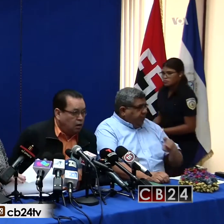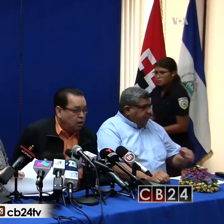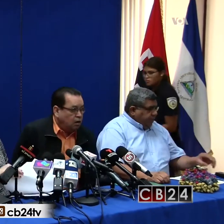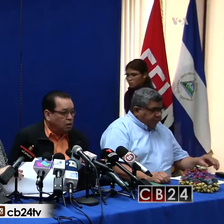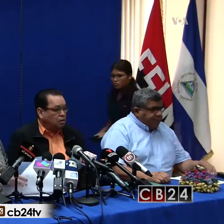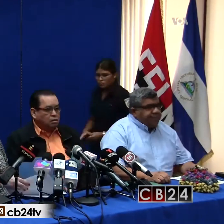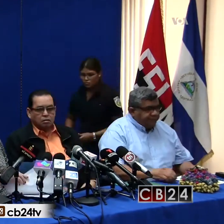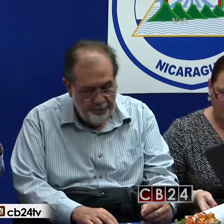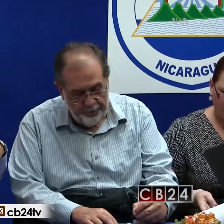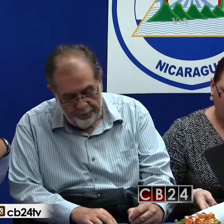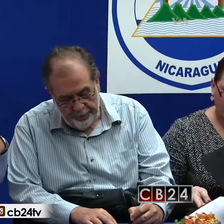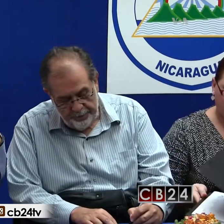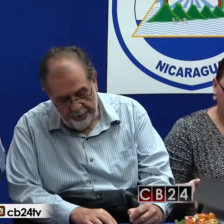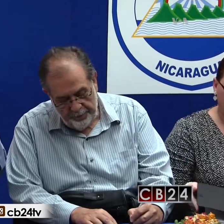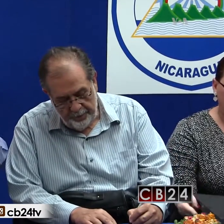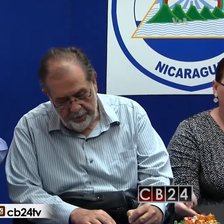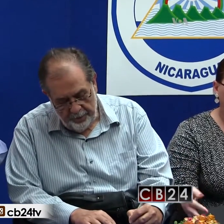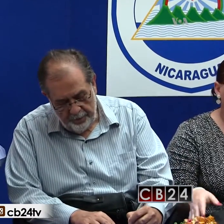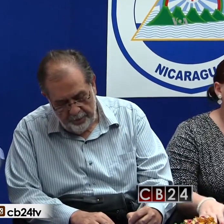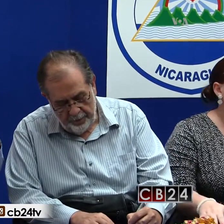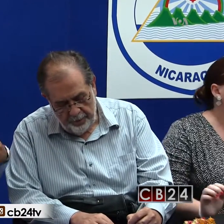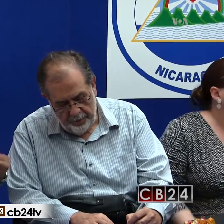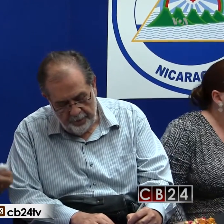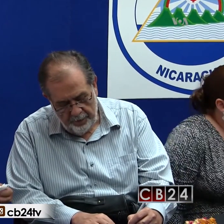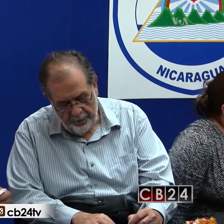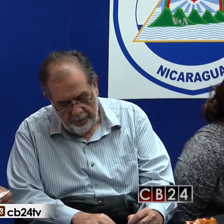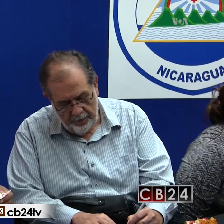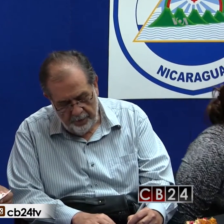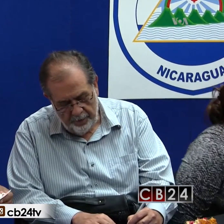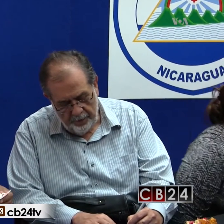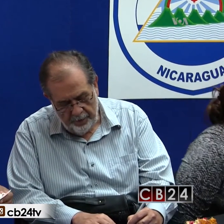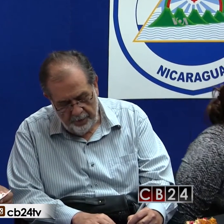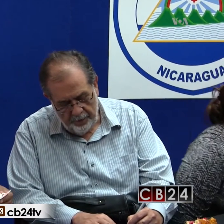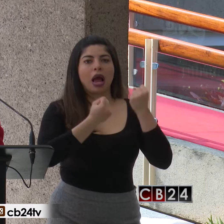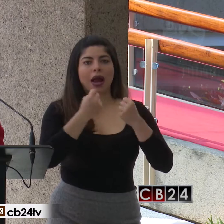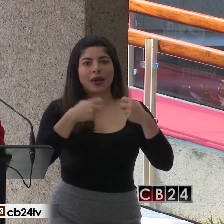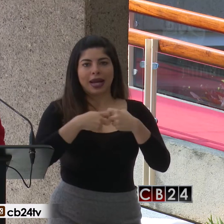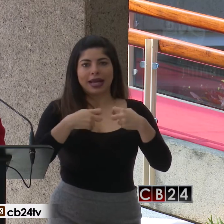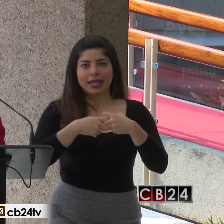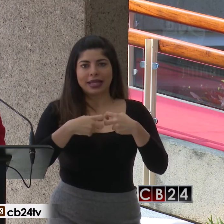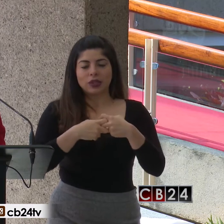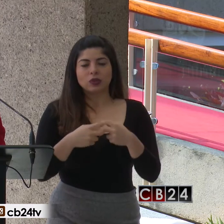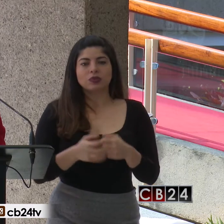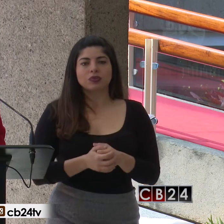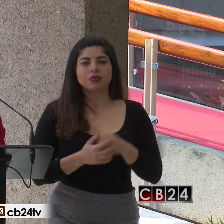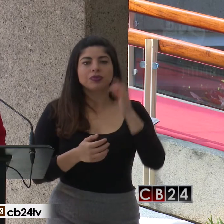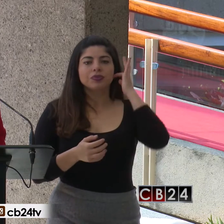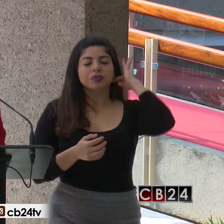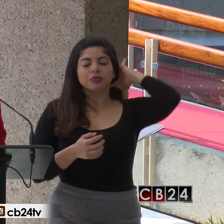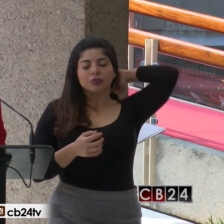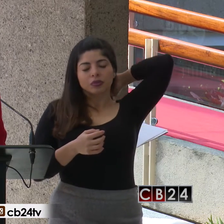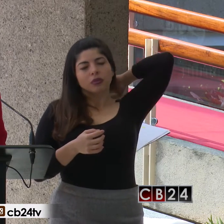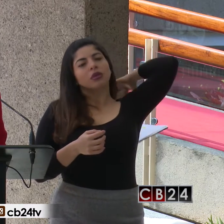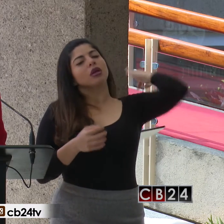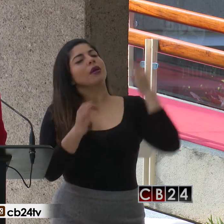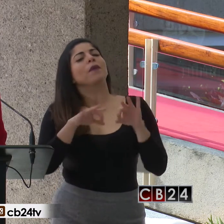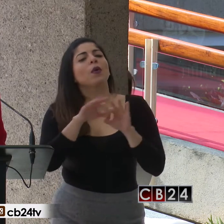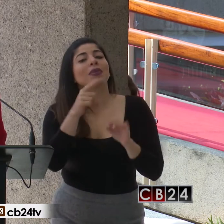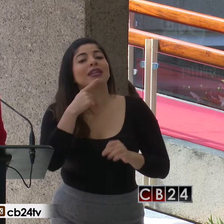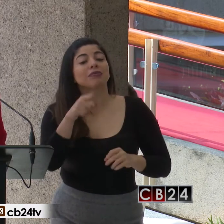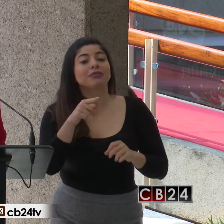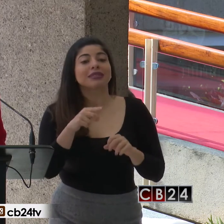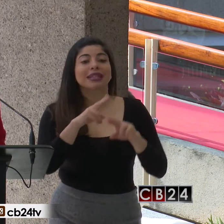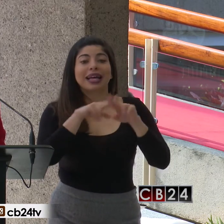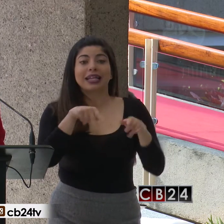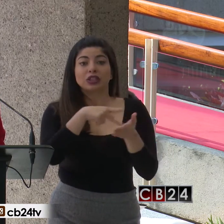de policías en cárceles. Y también conocemos las iniciativas que está haciendo la pareja presidencial